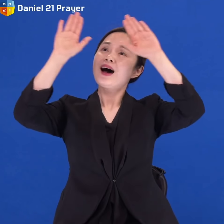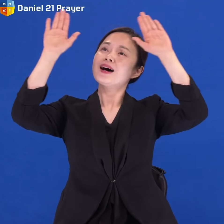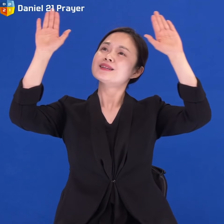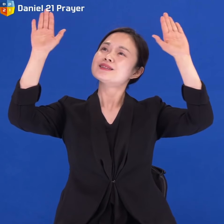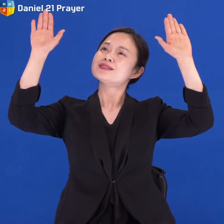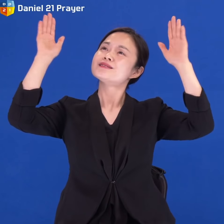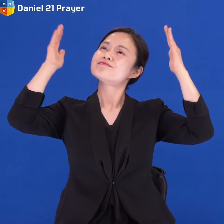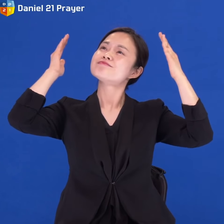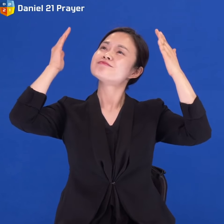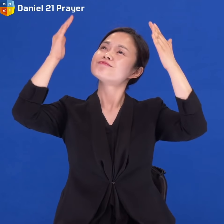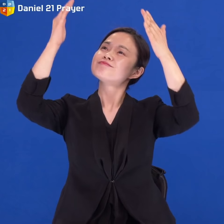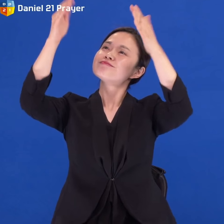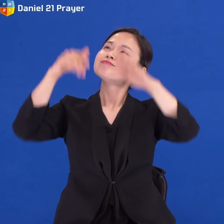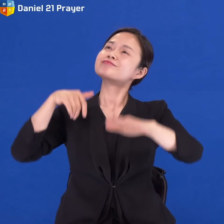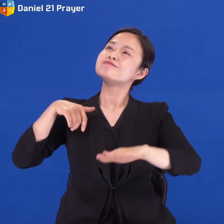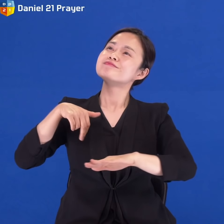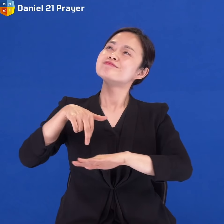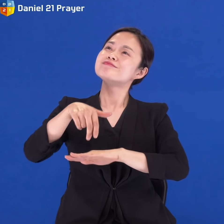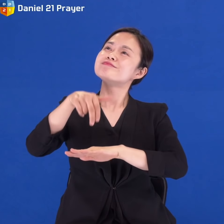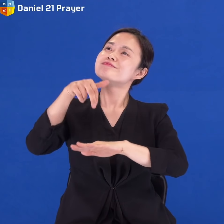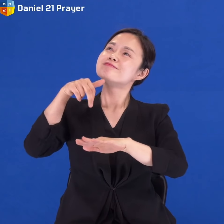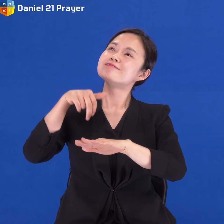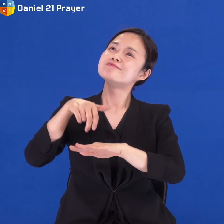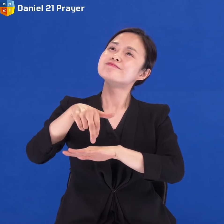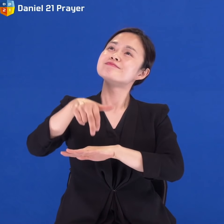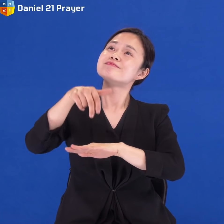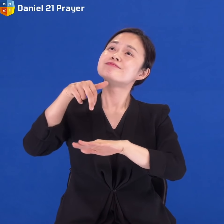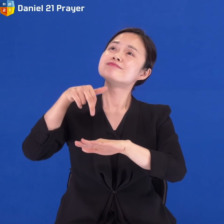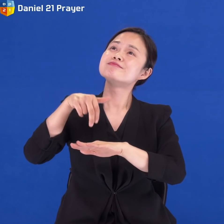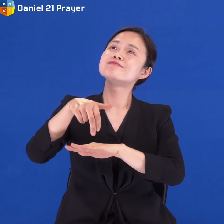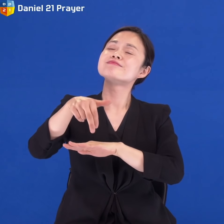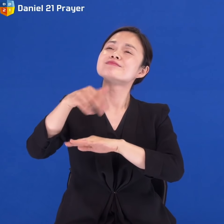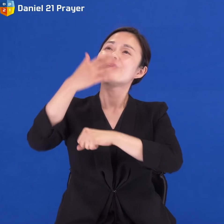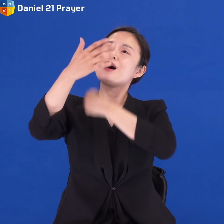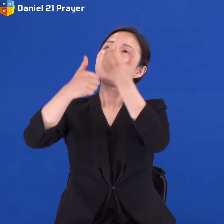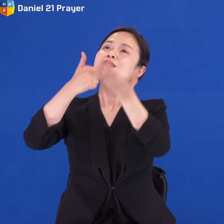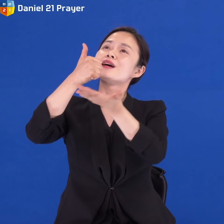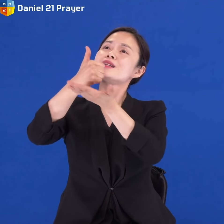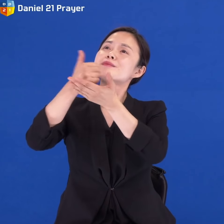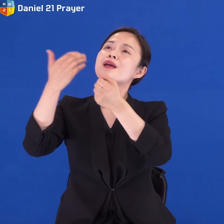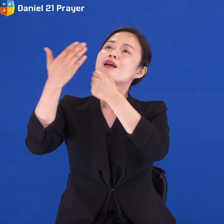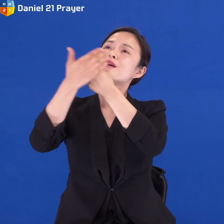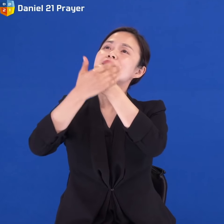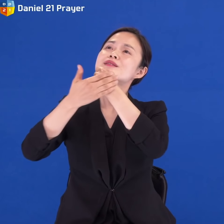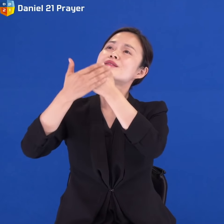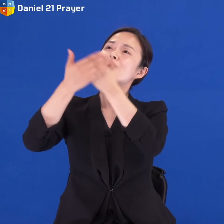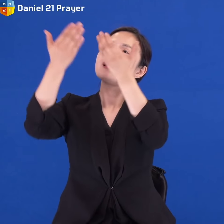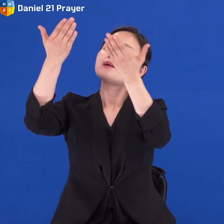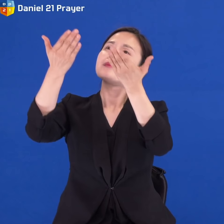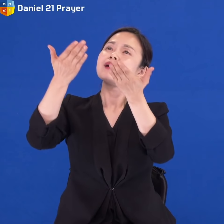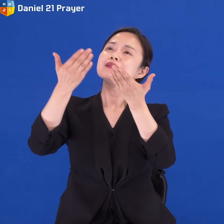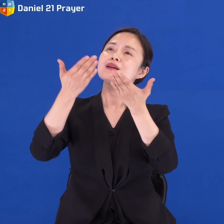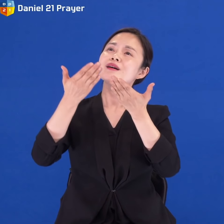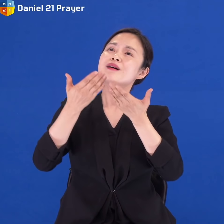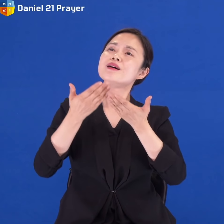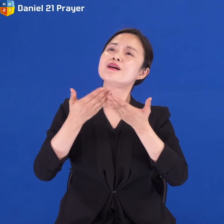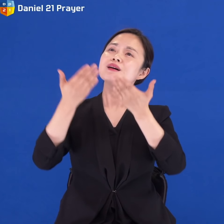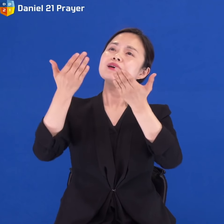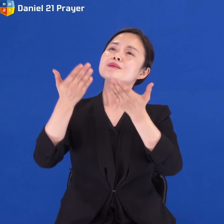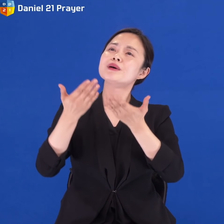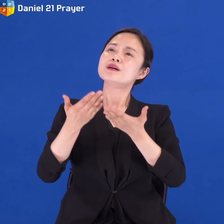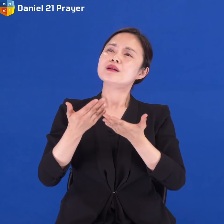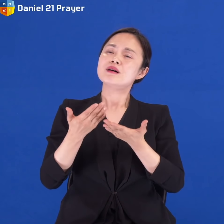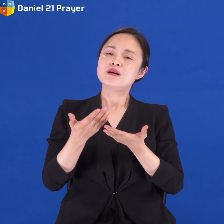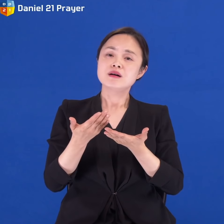하나님의 은혜입니다. 받음에도 불구하고 붉고 노랗고 핑크고 자세히